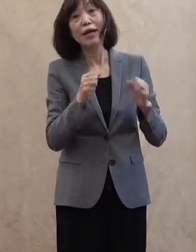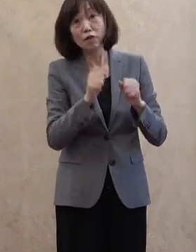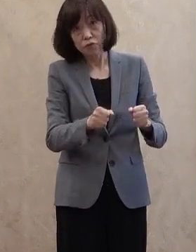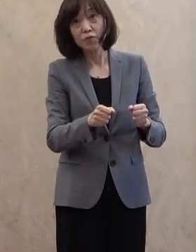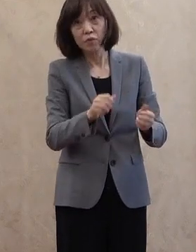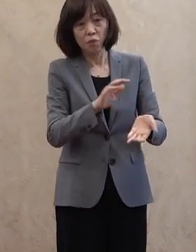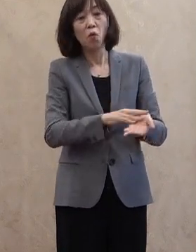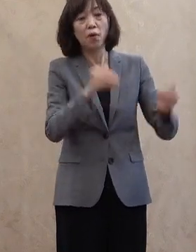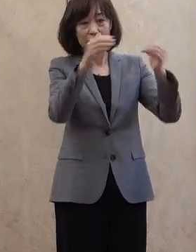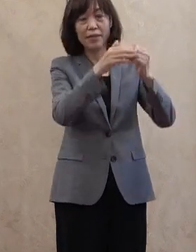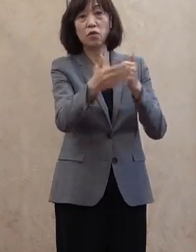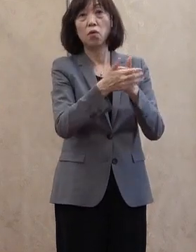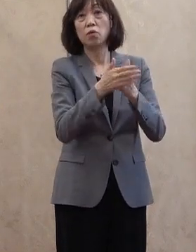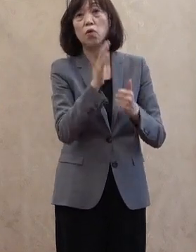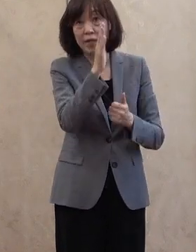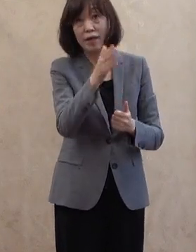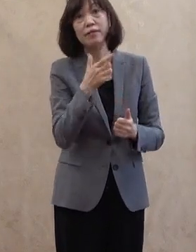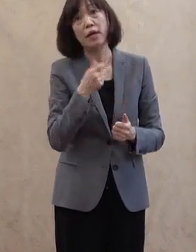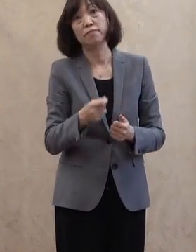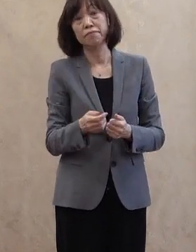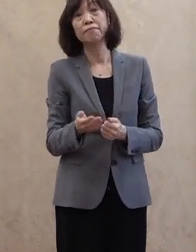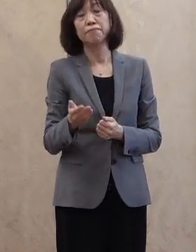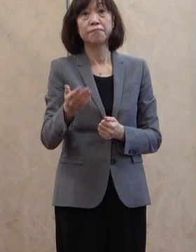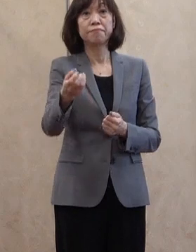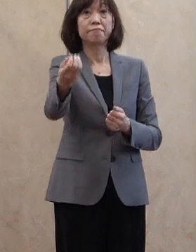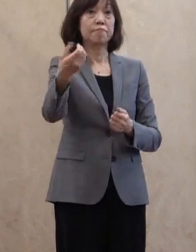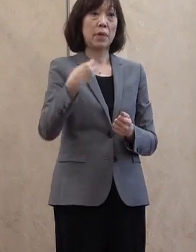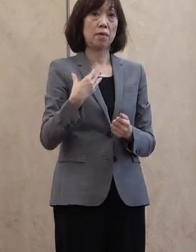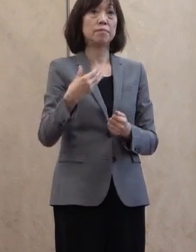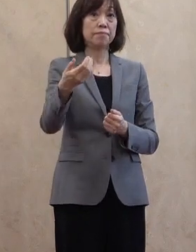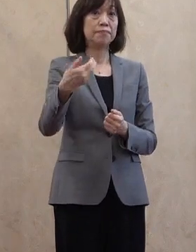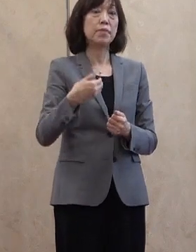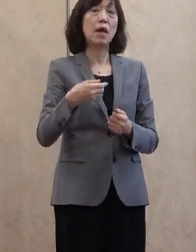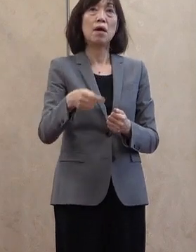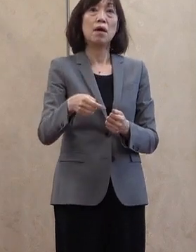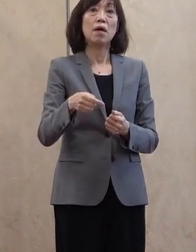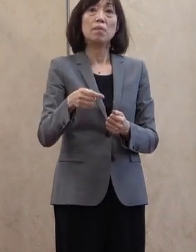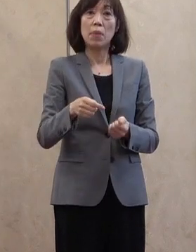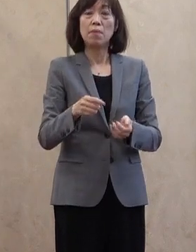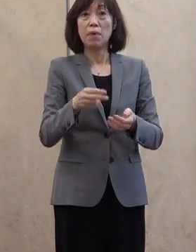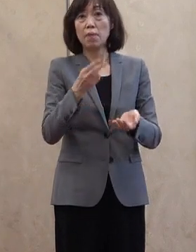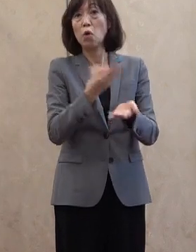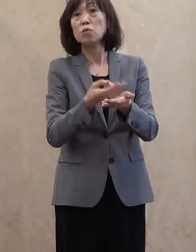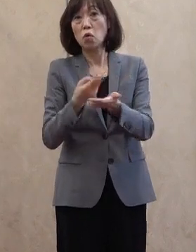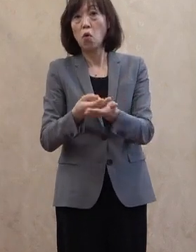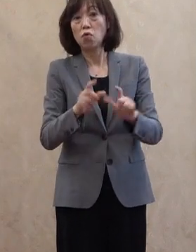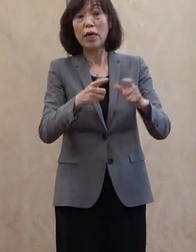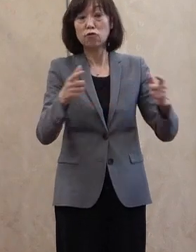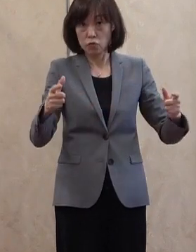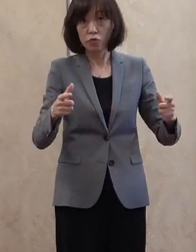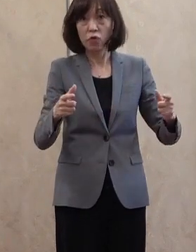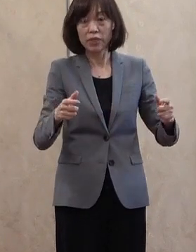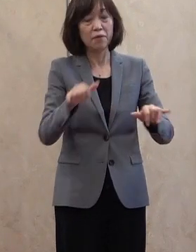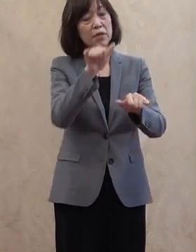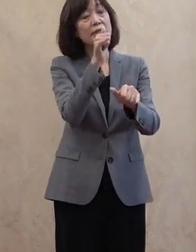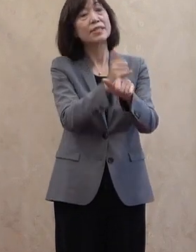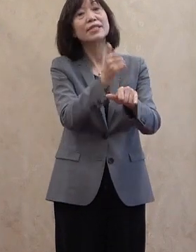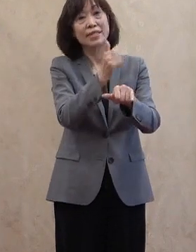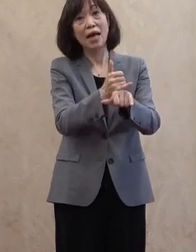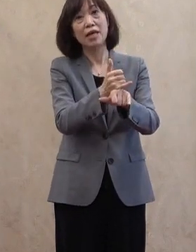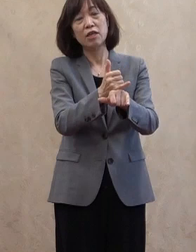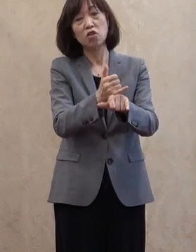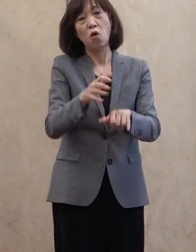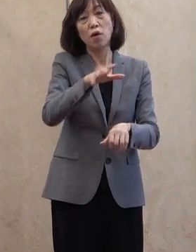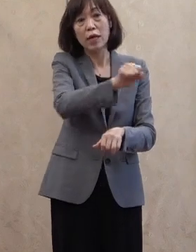います。 その病床を増やしていく上で、人材の確保というところも重要になってくると思うんですけれども、や